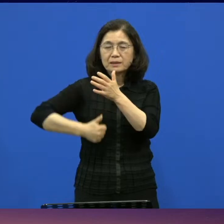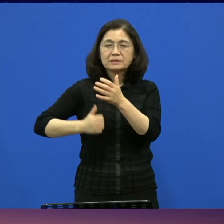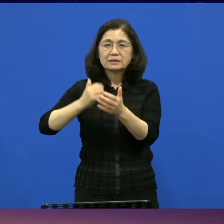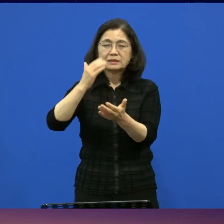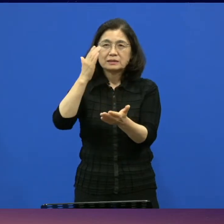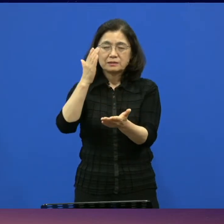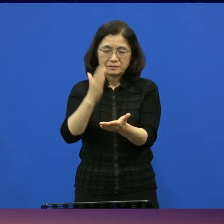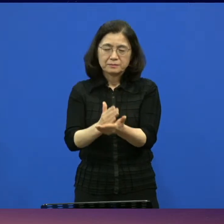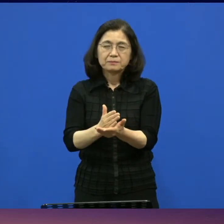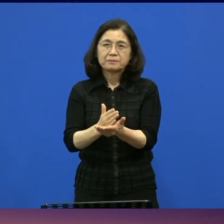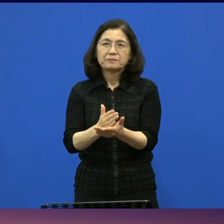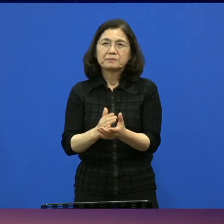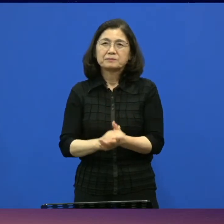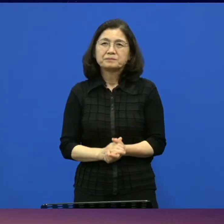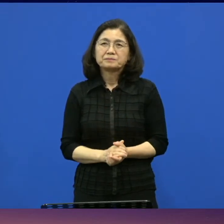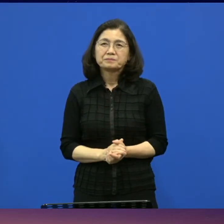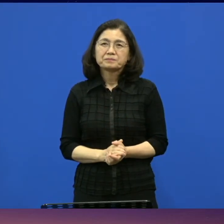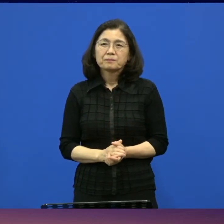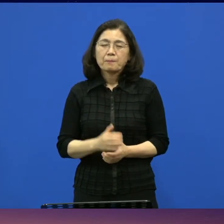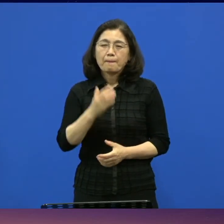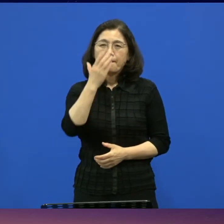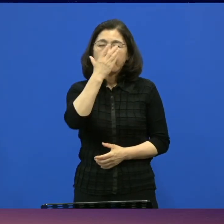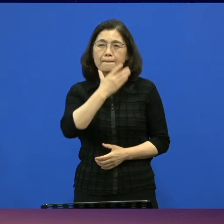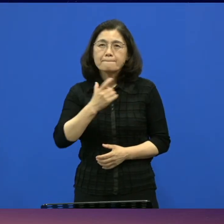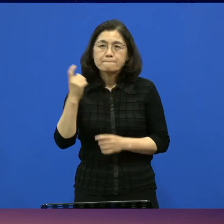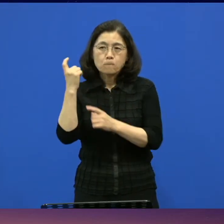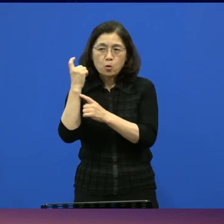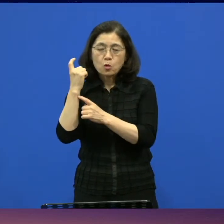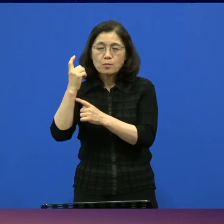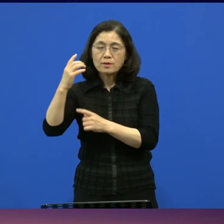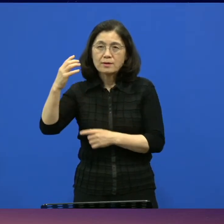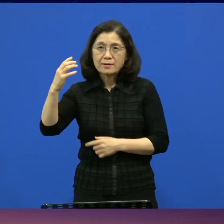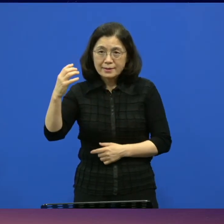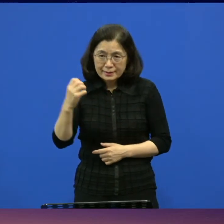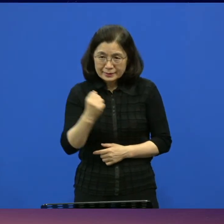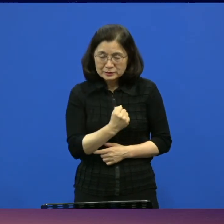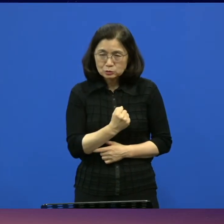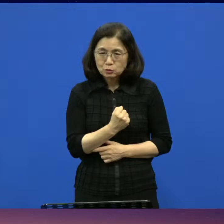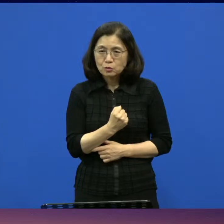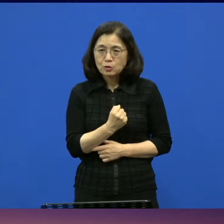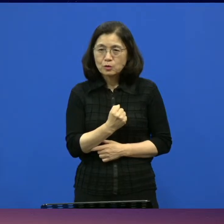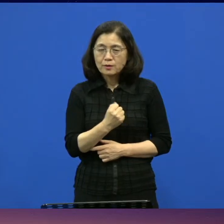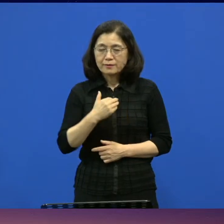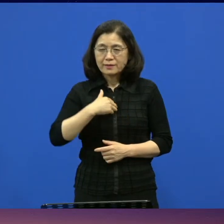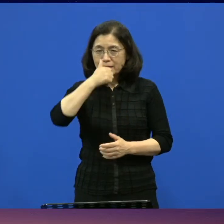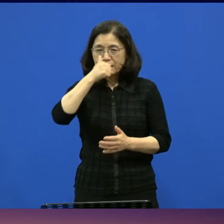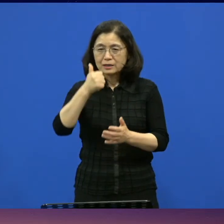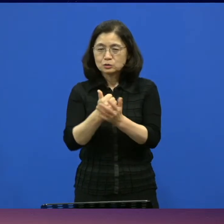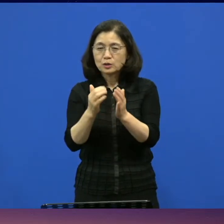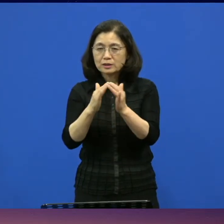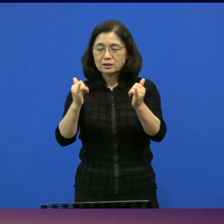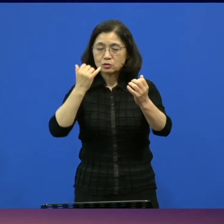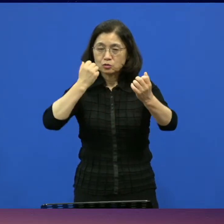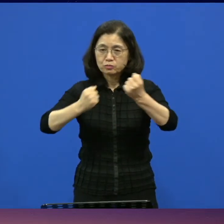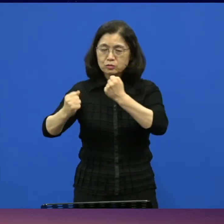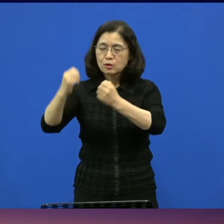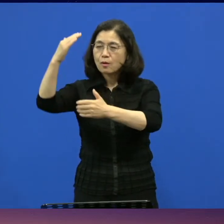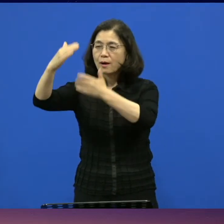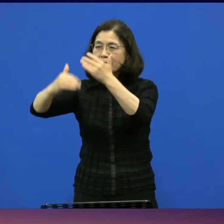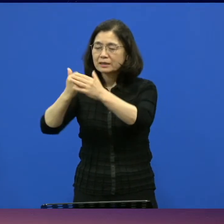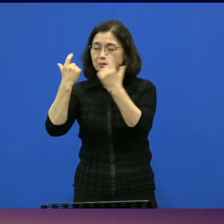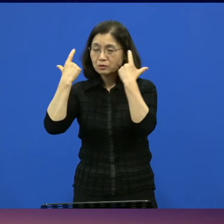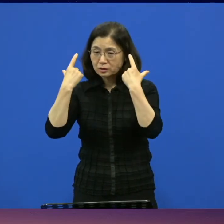렌즈로 나를 바라봐야 된다. 그 복음의 렌즈란 뭘까요? 우리가 죄인임에도 불구하고 여전히 하나님이 나를 사랑하신다는